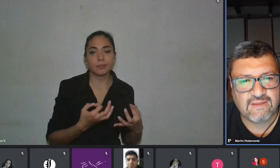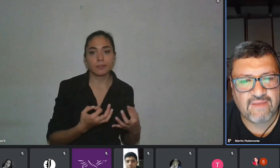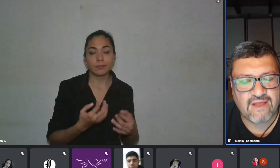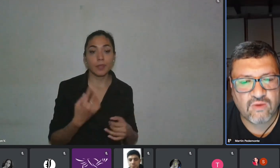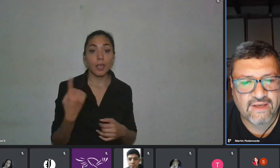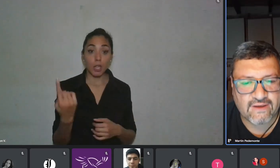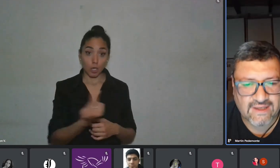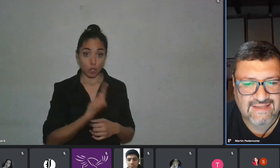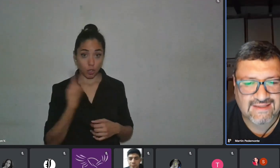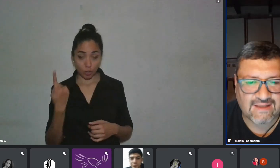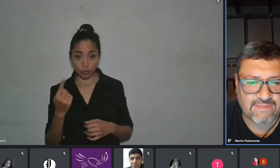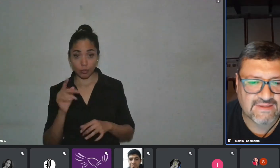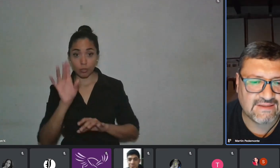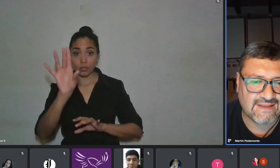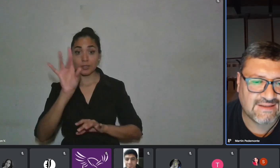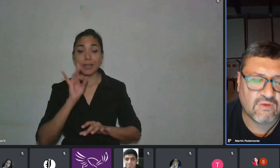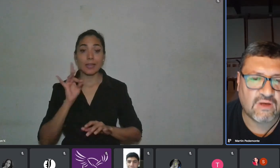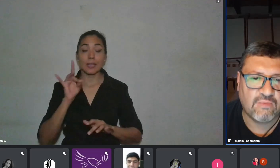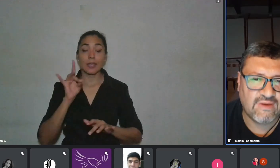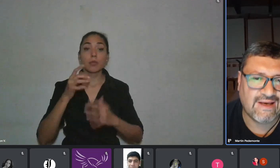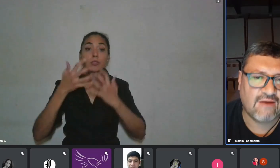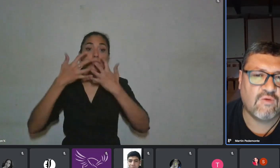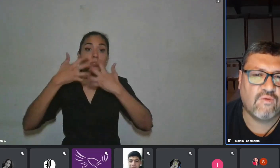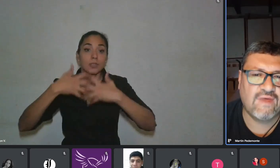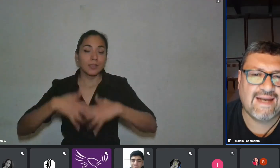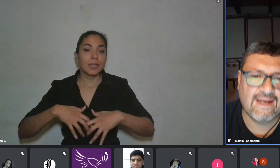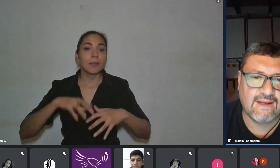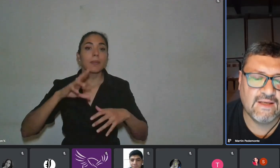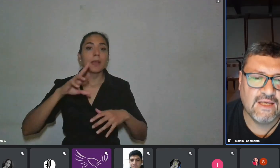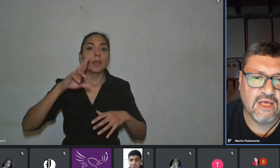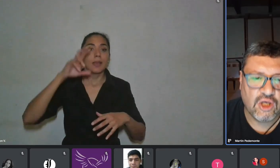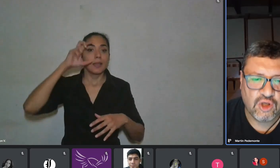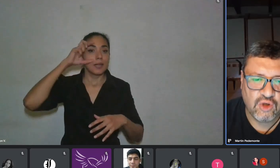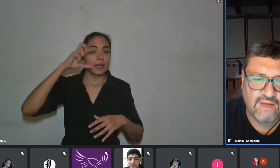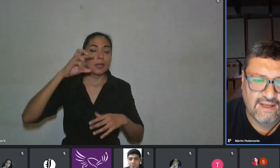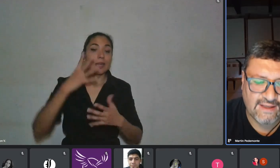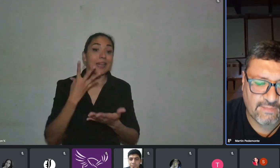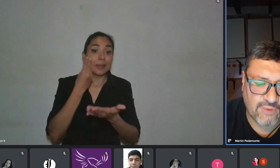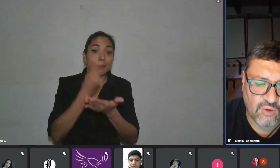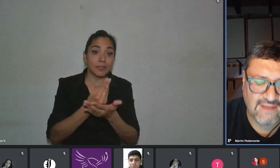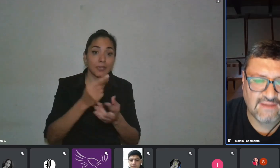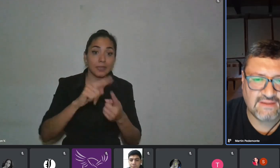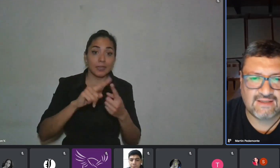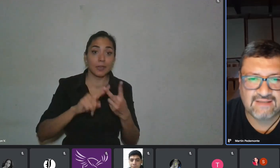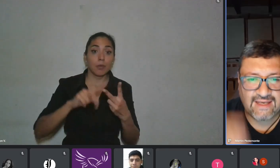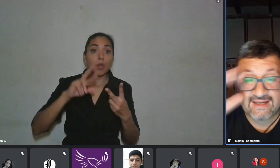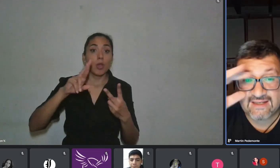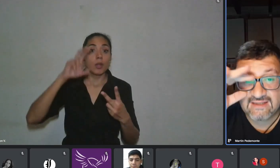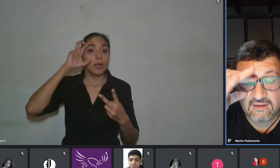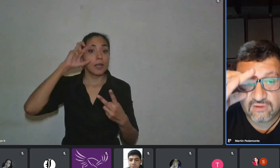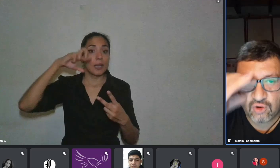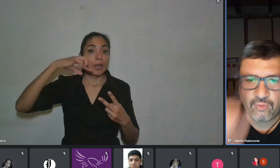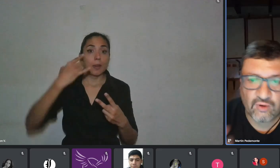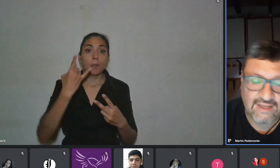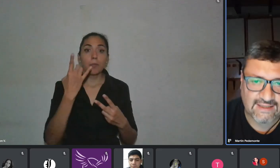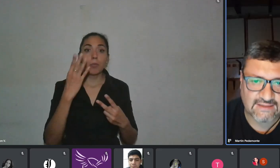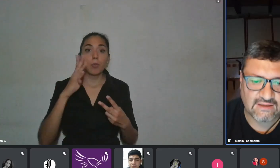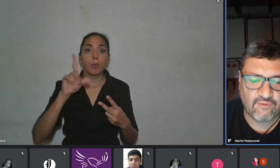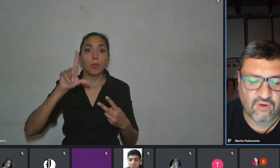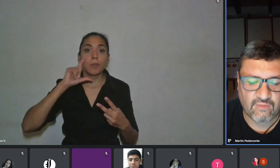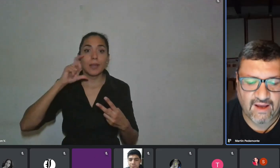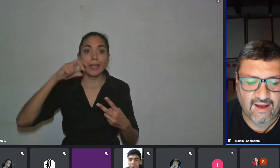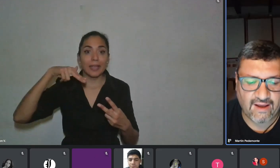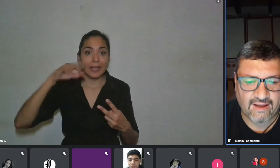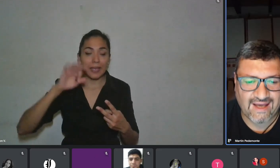un sistema de gobierno que es el representativo, republicano y federal, y una provincia está ejerciendo poderes